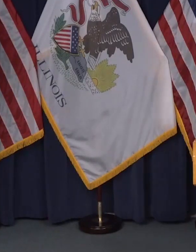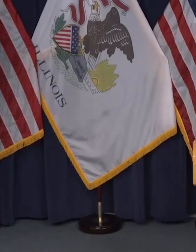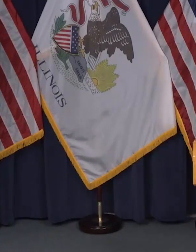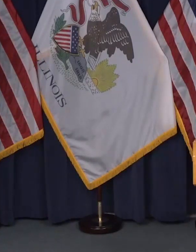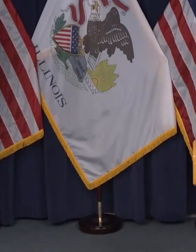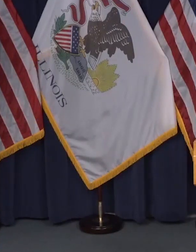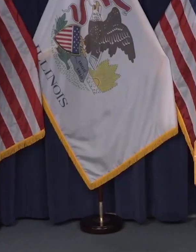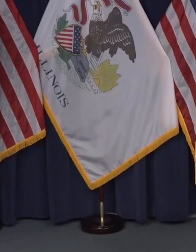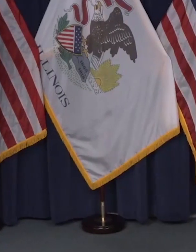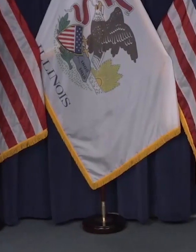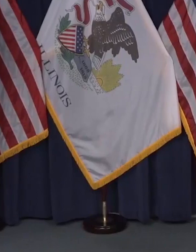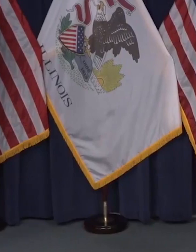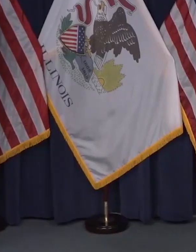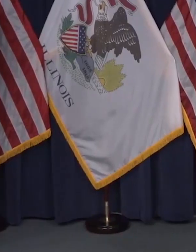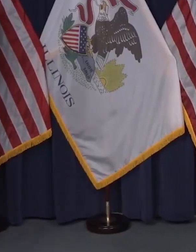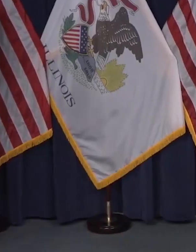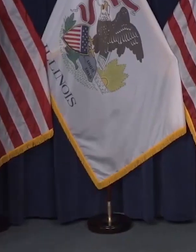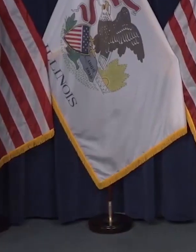Thank you, Dr.